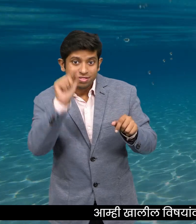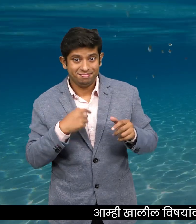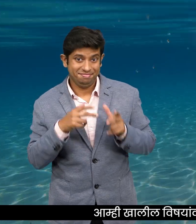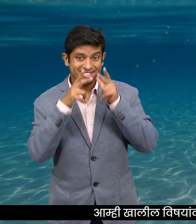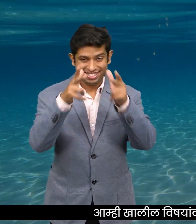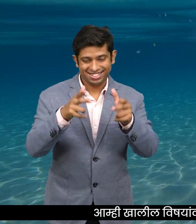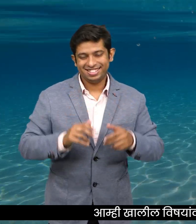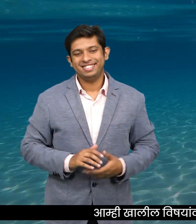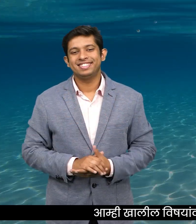आहोत.